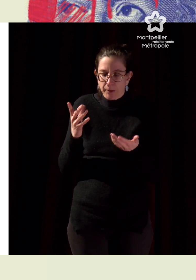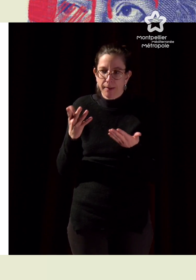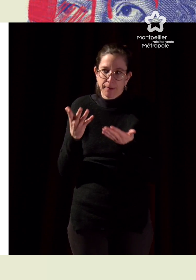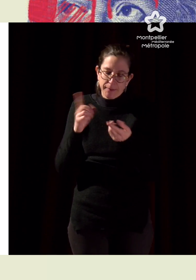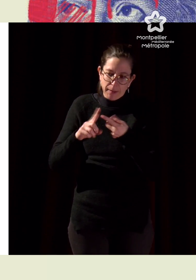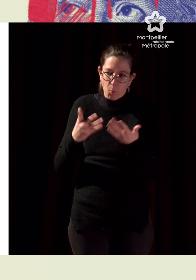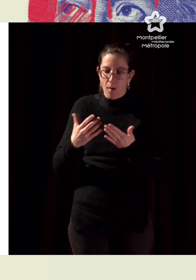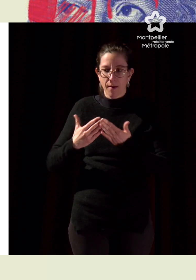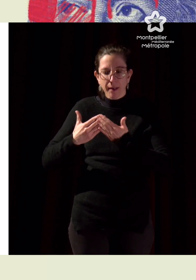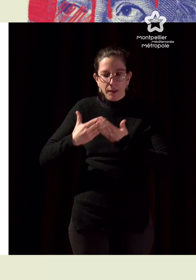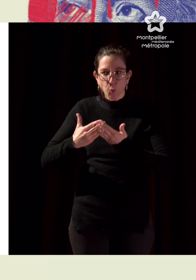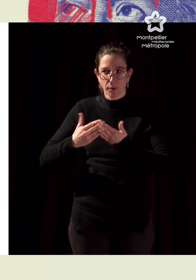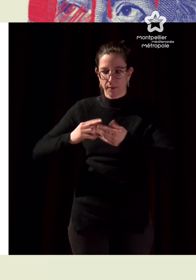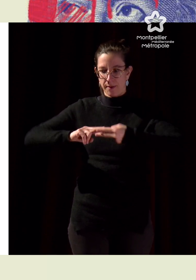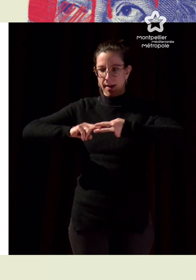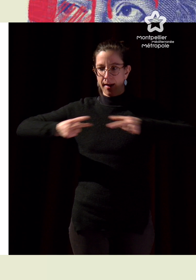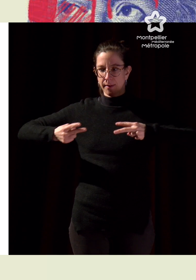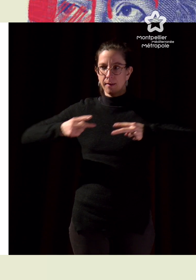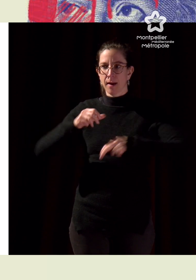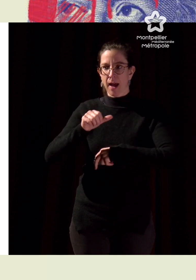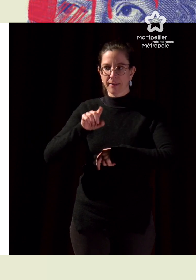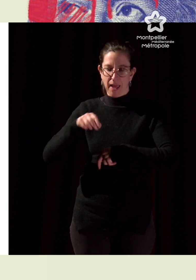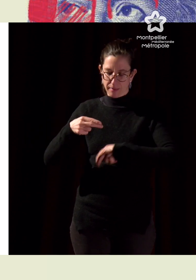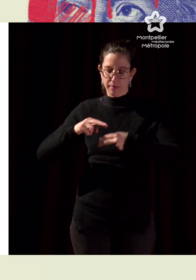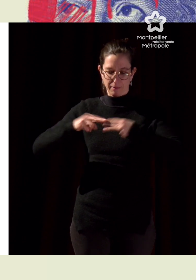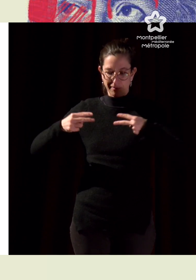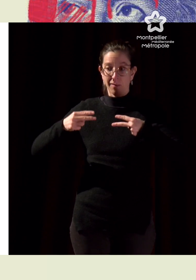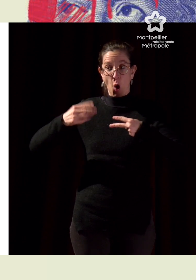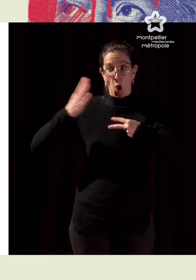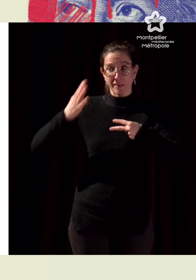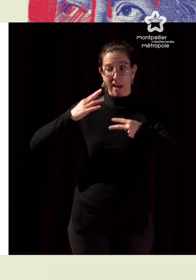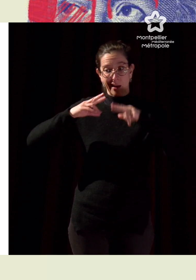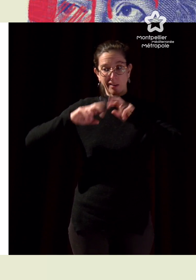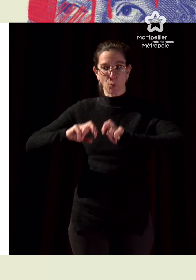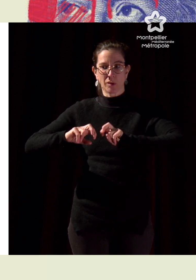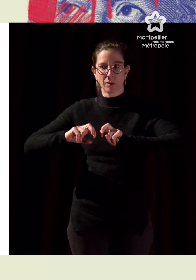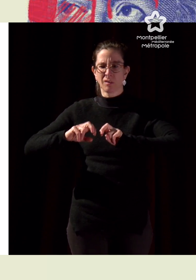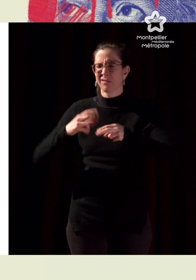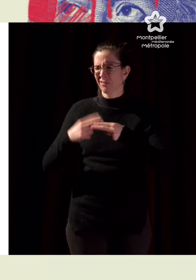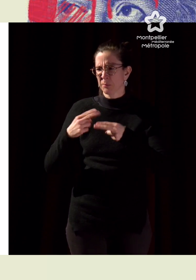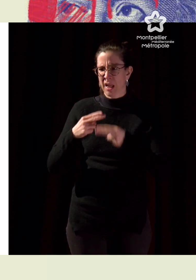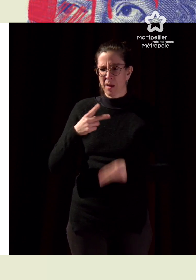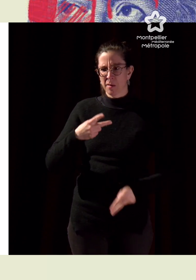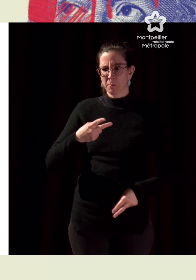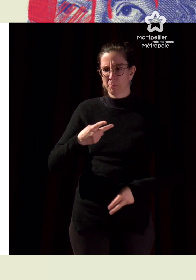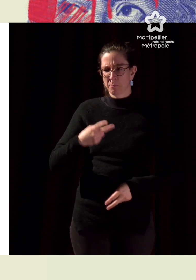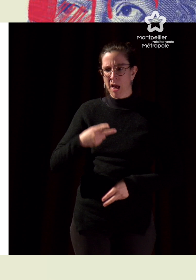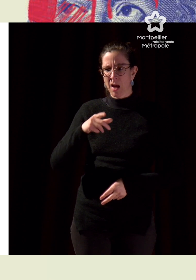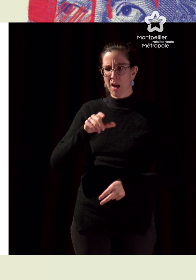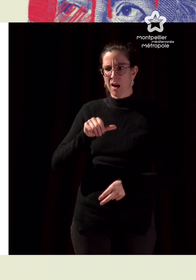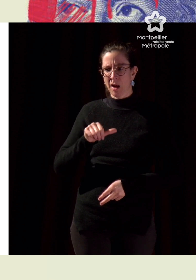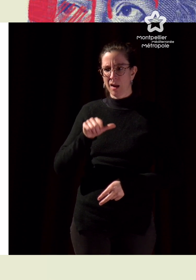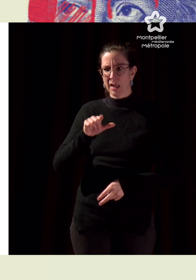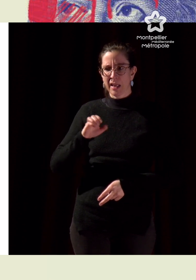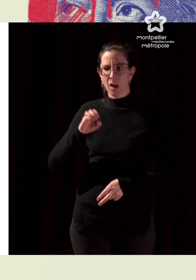de l'ADN ancien ou la paléogénétique ou la paléogénomique. Alors qu'est-ce que c'est ? C'est l'idée d'arriver